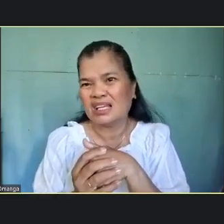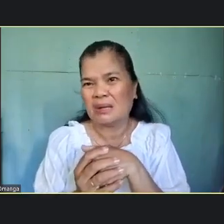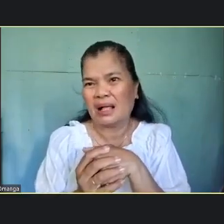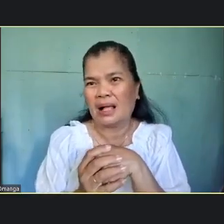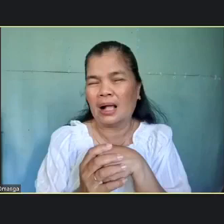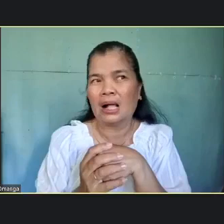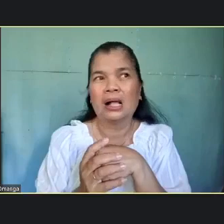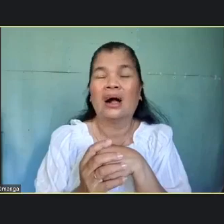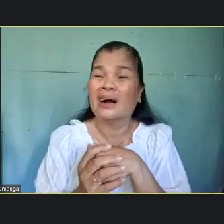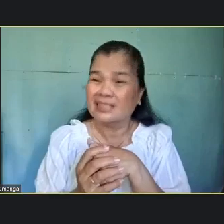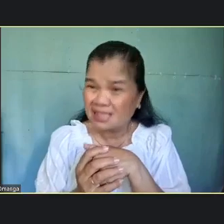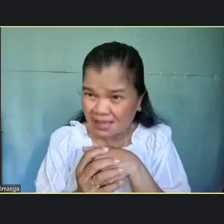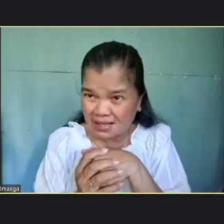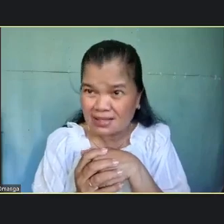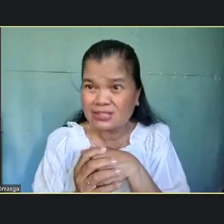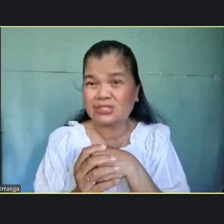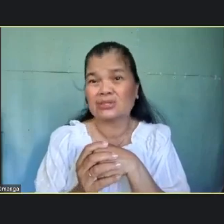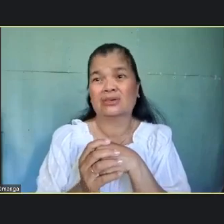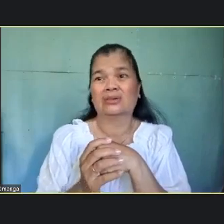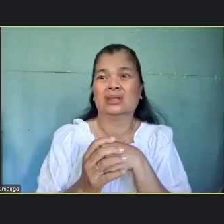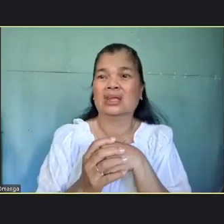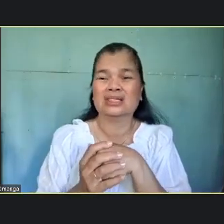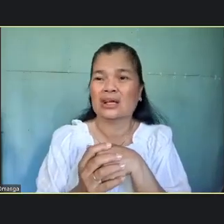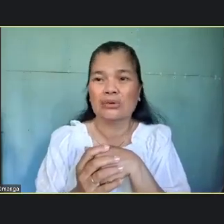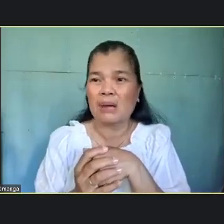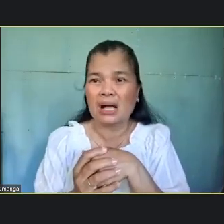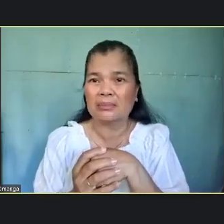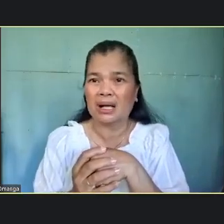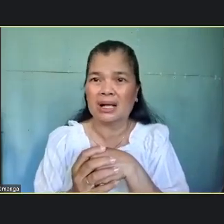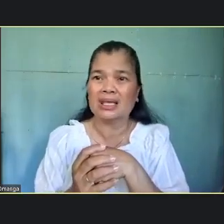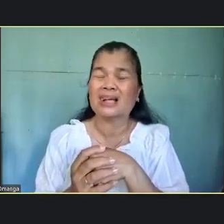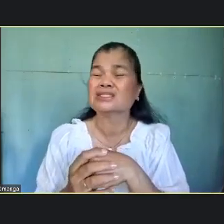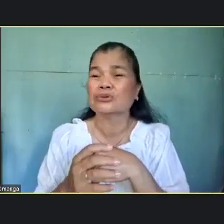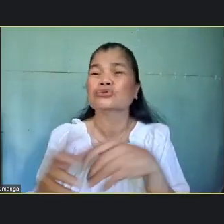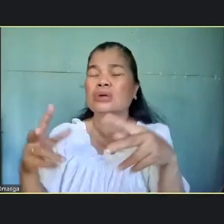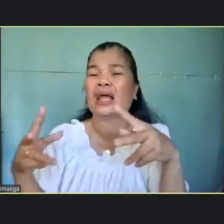Wala na sila mga articles, hindi na sila gumagamit